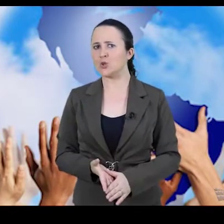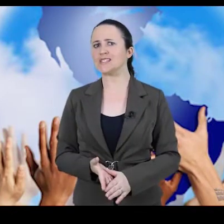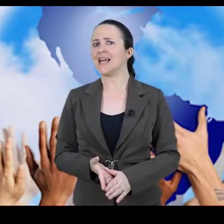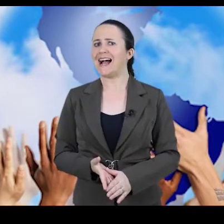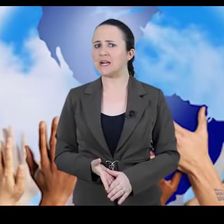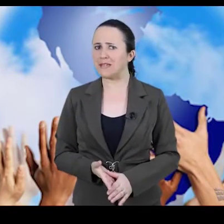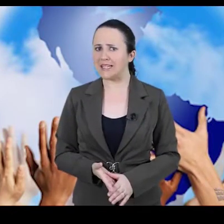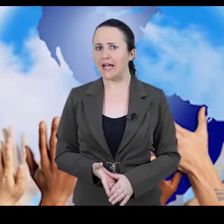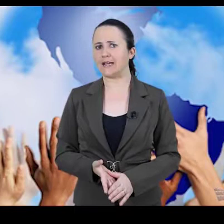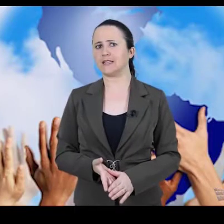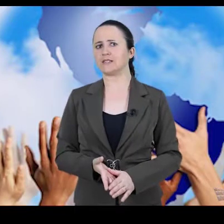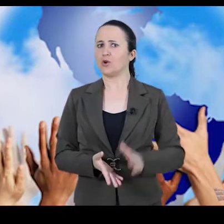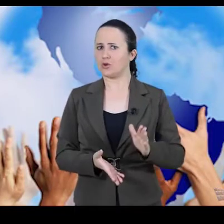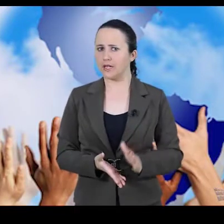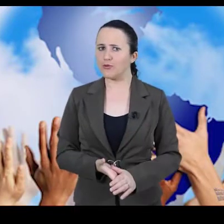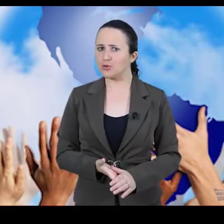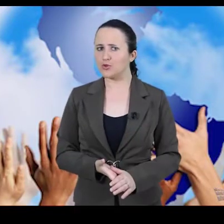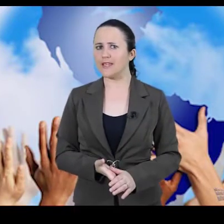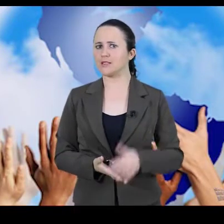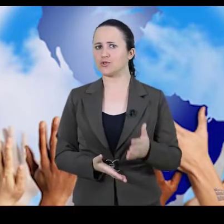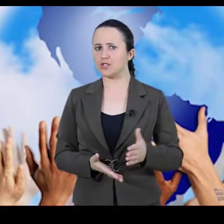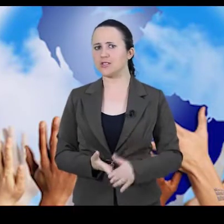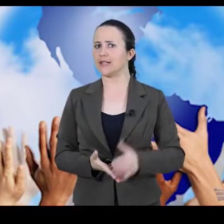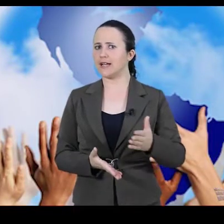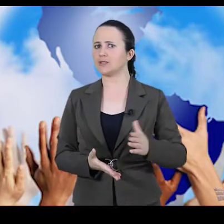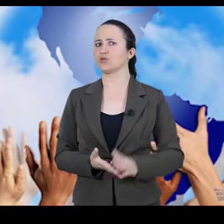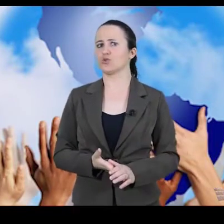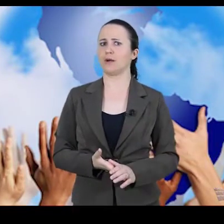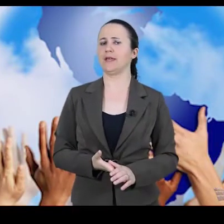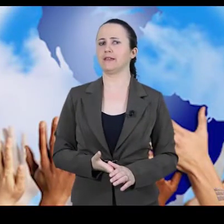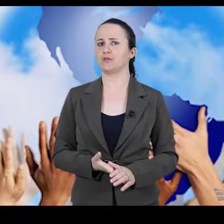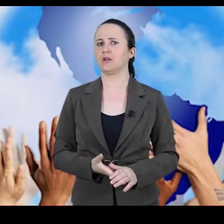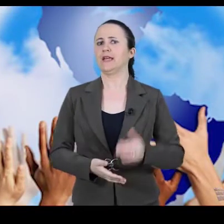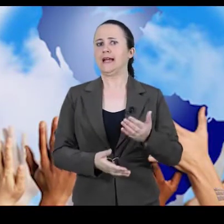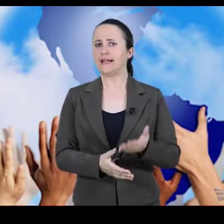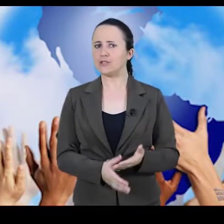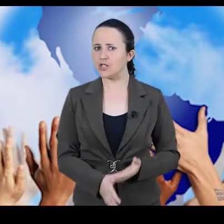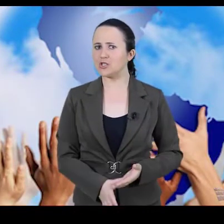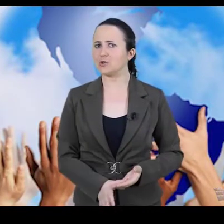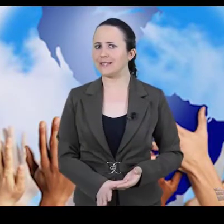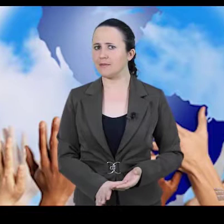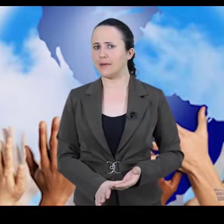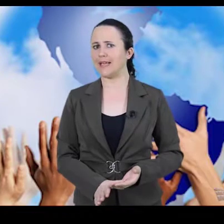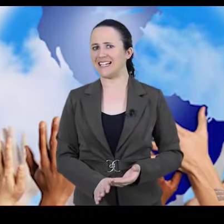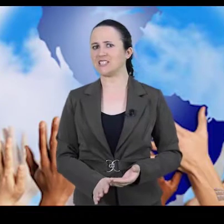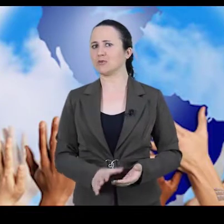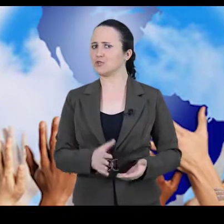prisões arbitrárias, o crivo do juiz, da judicialidade do julgamento. Além disso, também a questão do